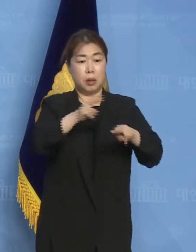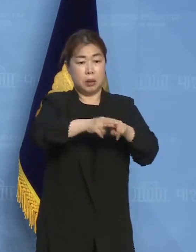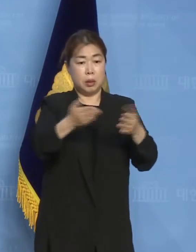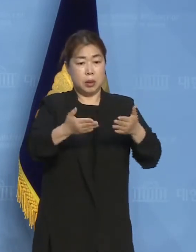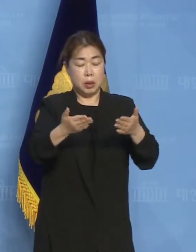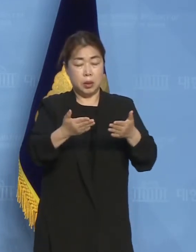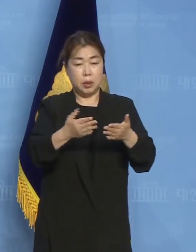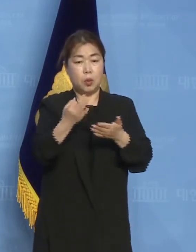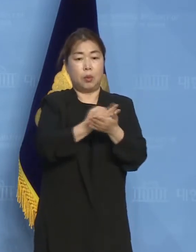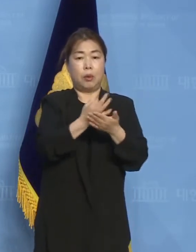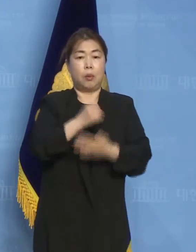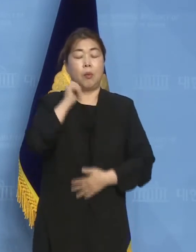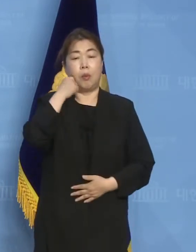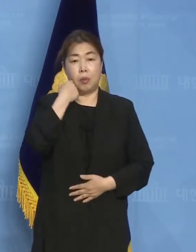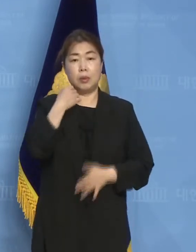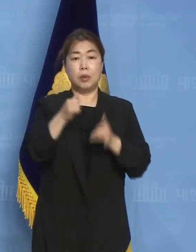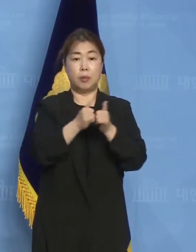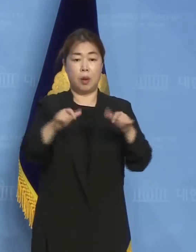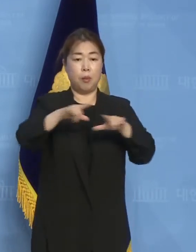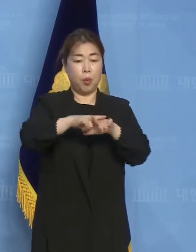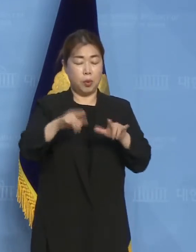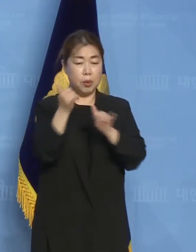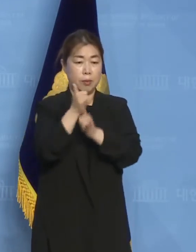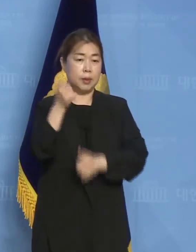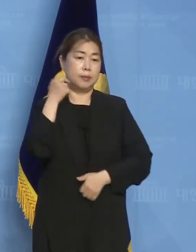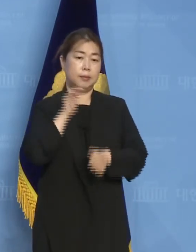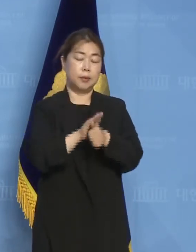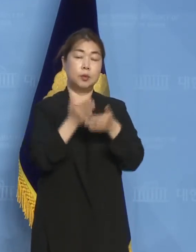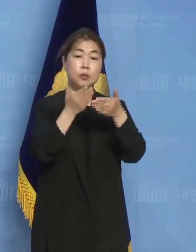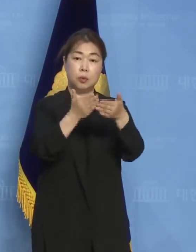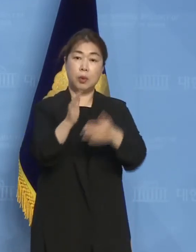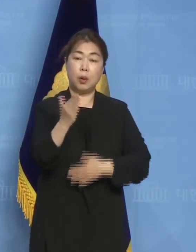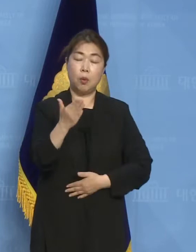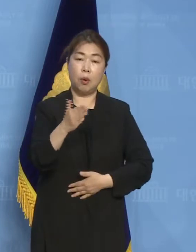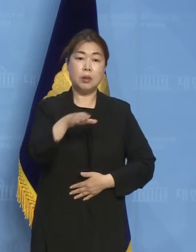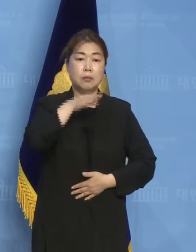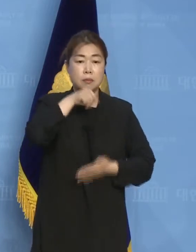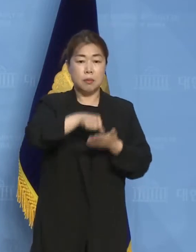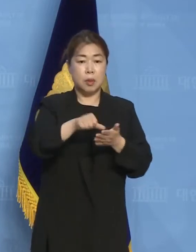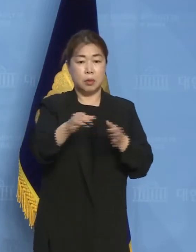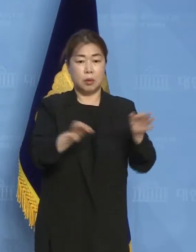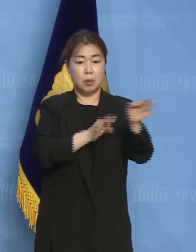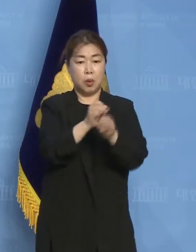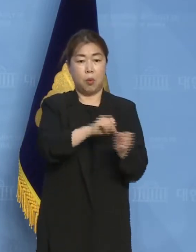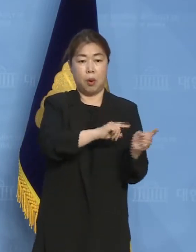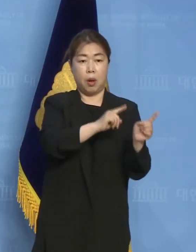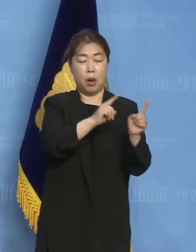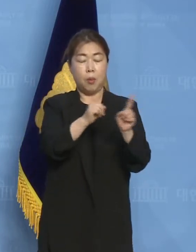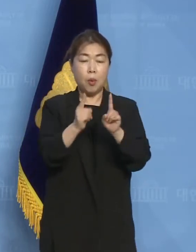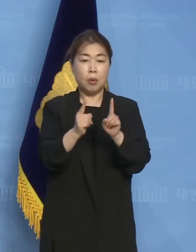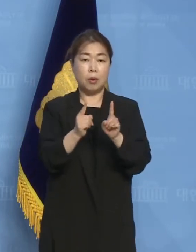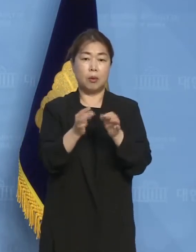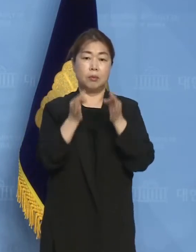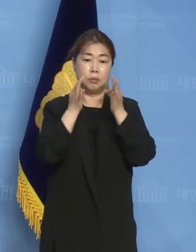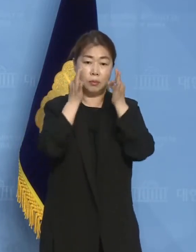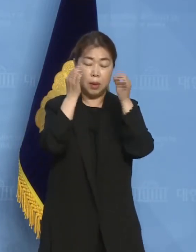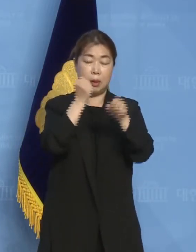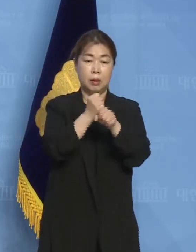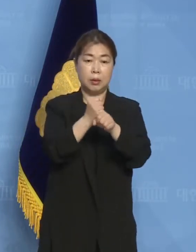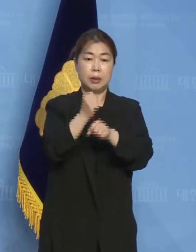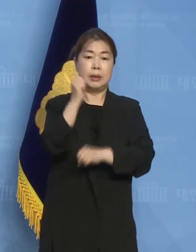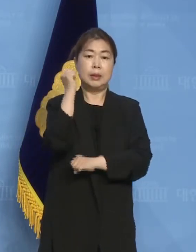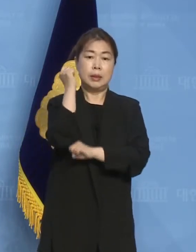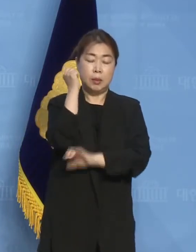잃고 생계에 곤란을 겪는 서민의 버팀목이 되어주었고 실물경제를 회복시켜 경제위기 극복에 중요한